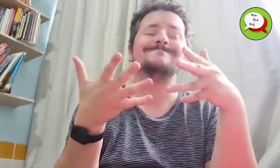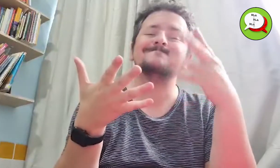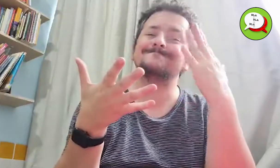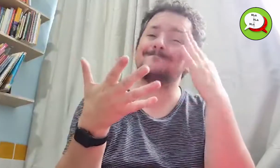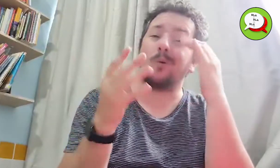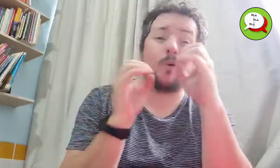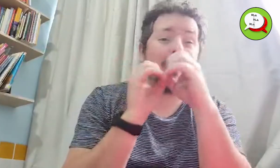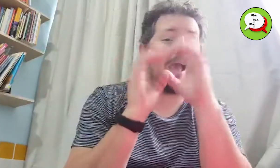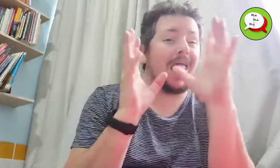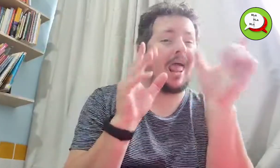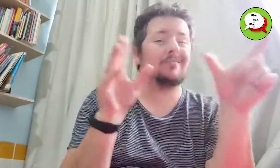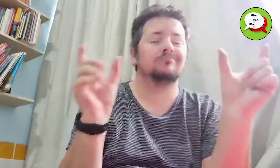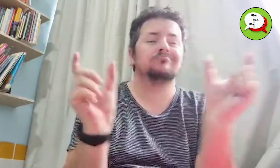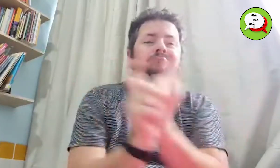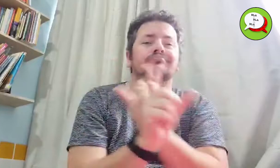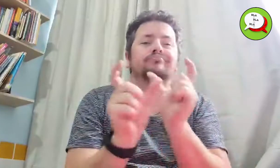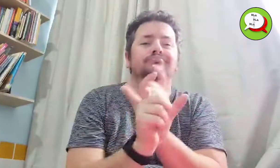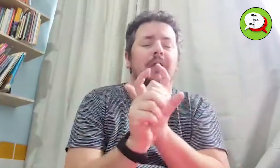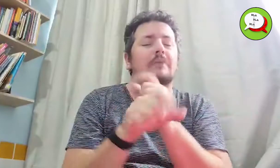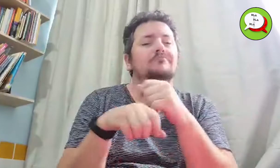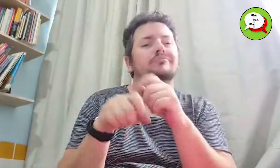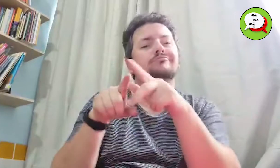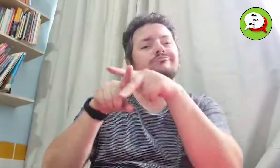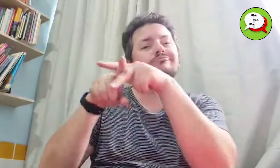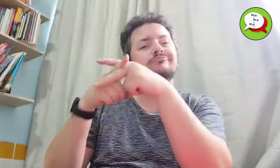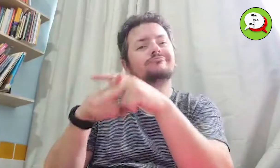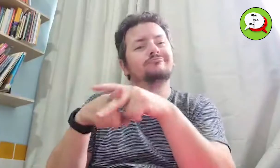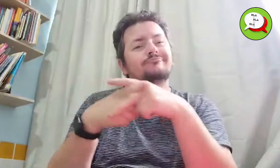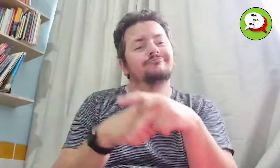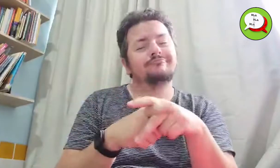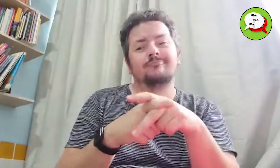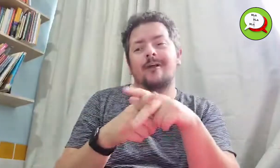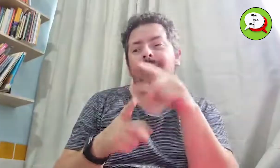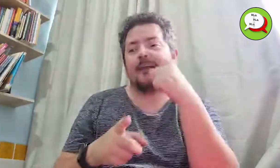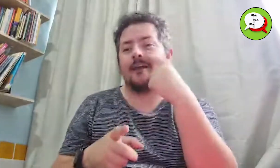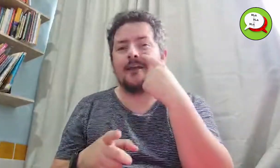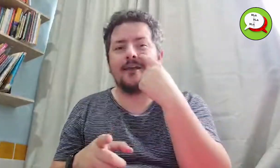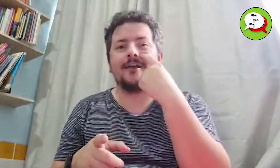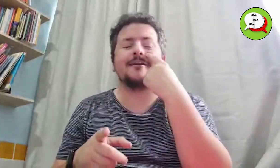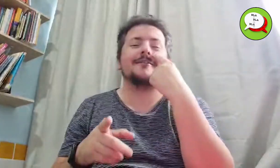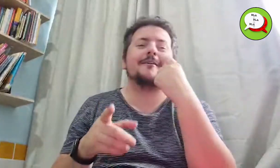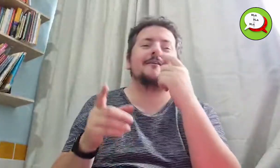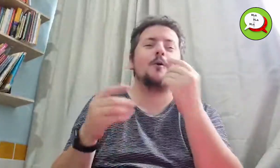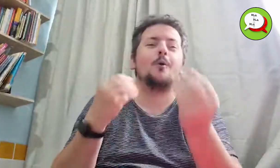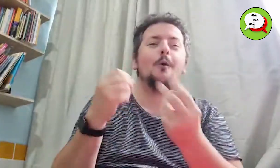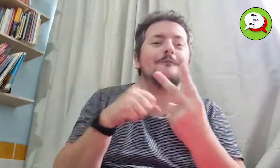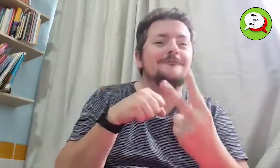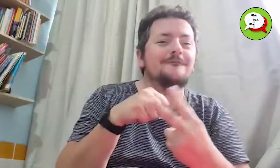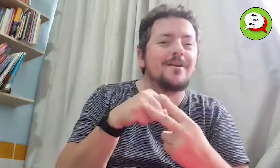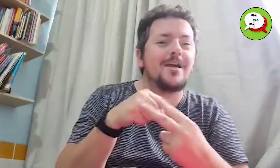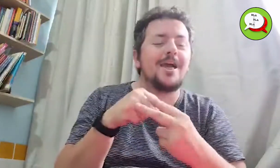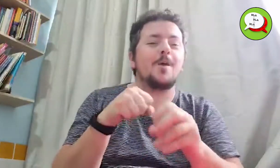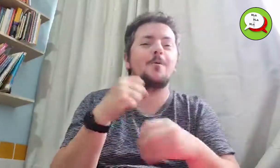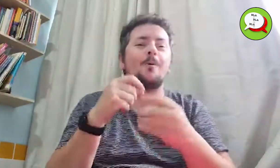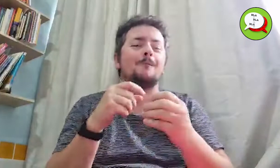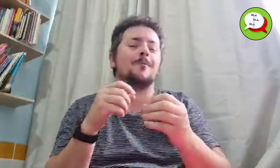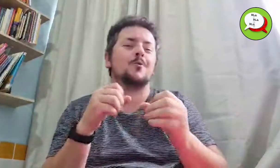ele tem uma sinalização que não é clara, e aí você vai ter que consertar a sinalização dele, colocar,